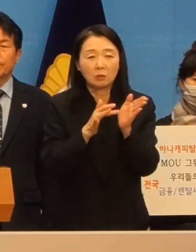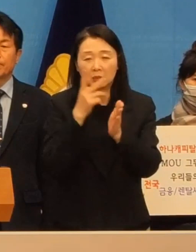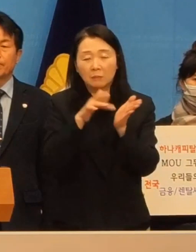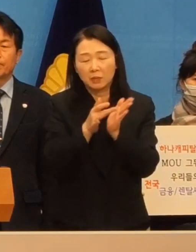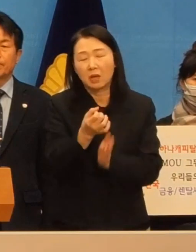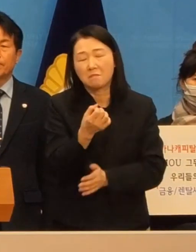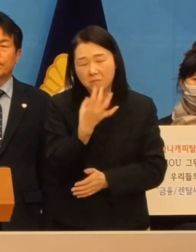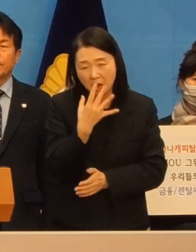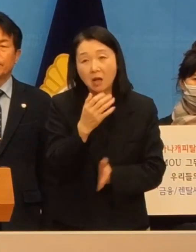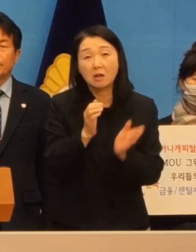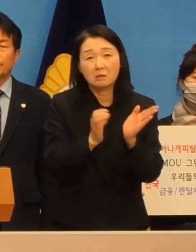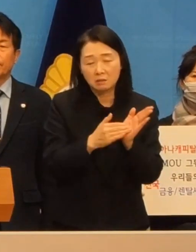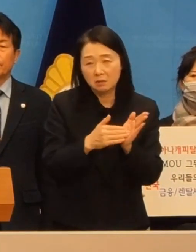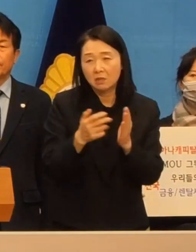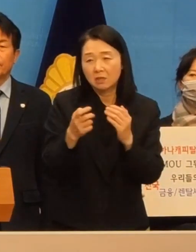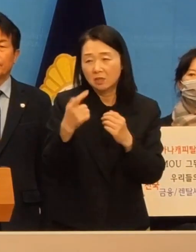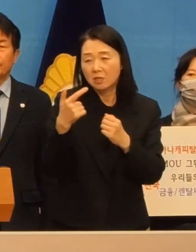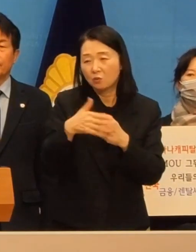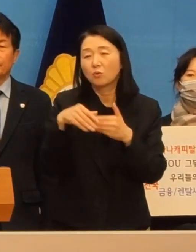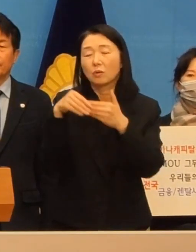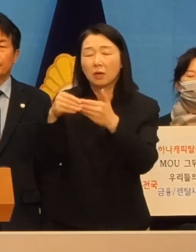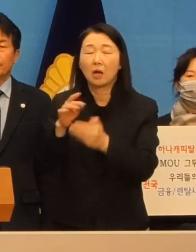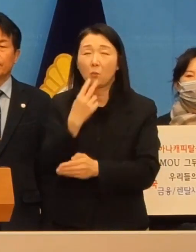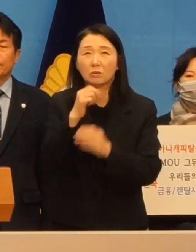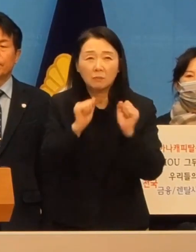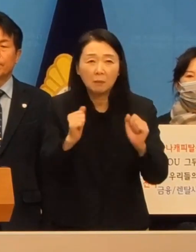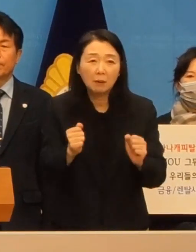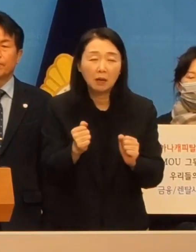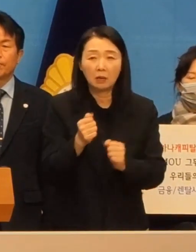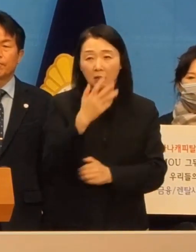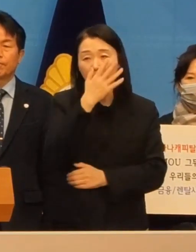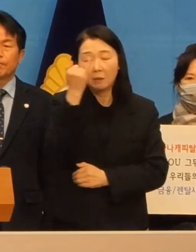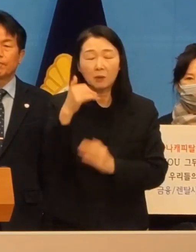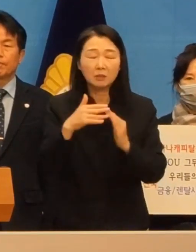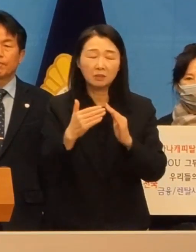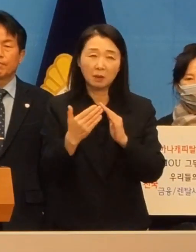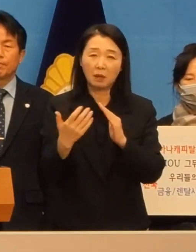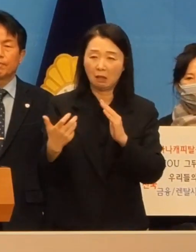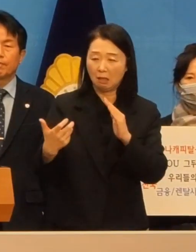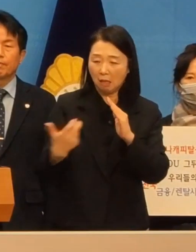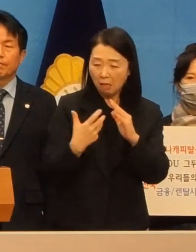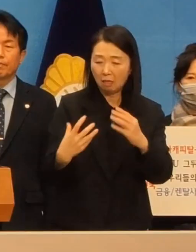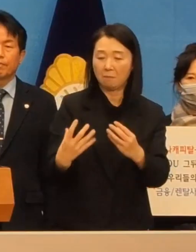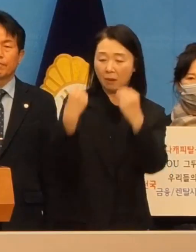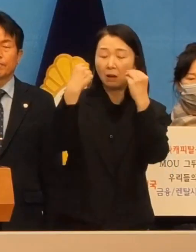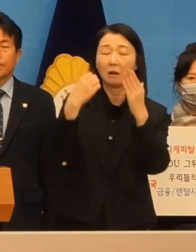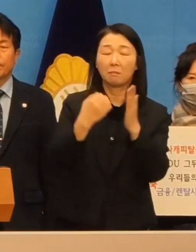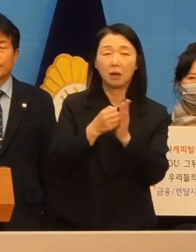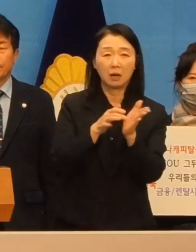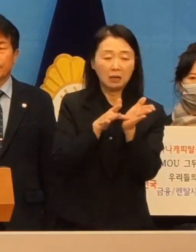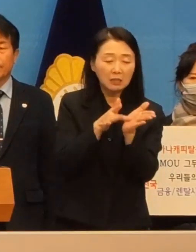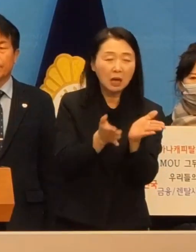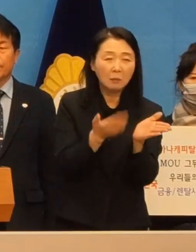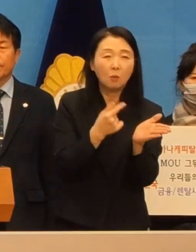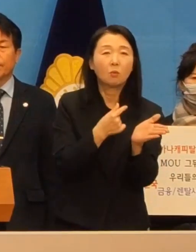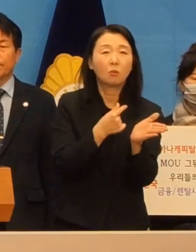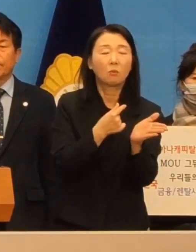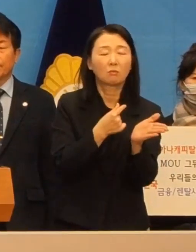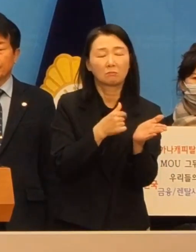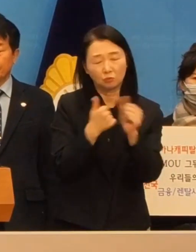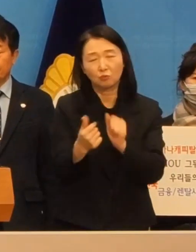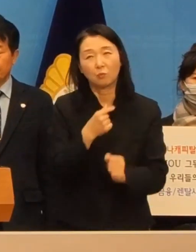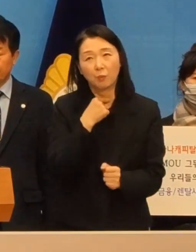겨우 목숨을 건졌고 어떤 할머니는 집에 가압류가 들어오면 농약을 마시고 죽겠다며 집안에 농약을 사두고